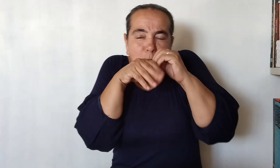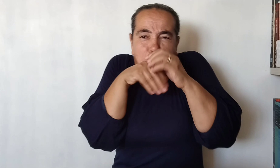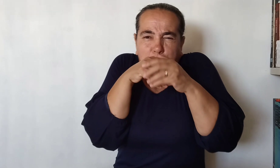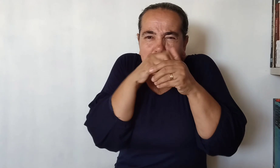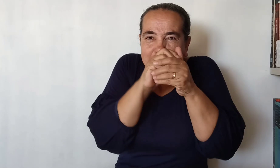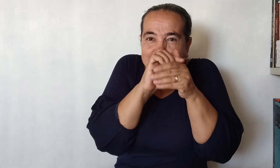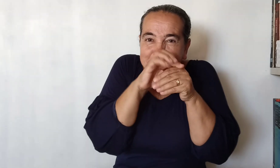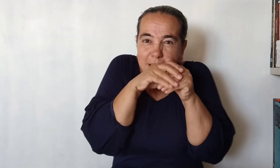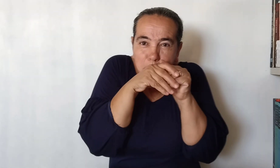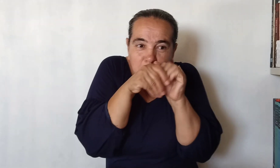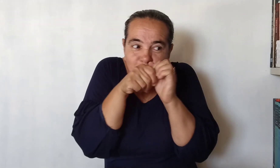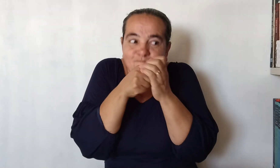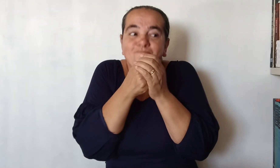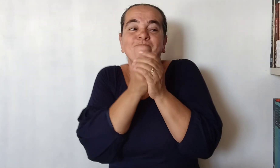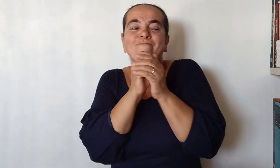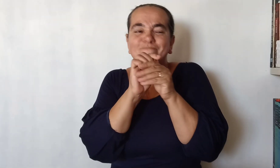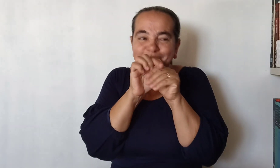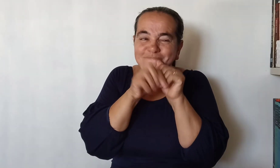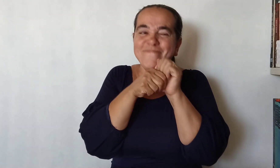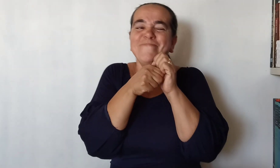Meio que assim, sabe?